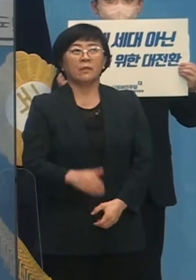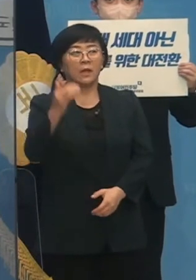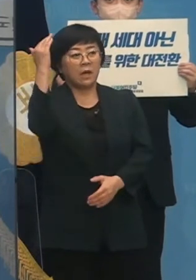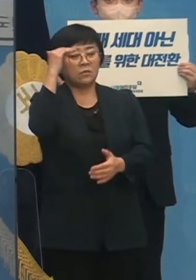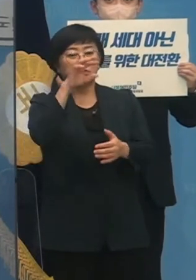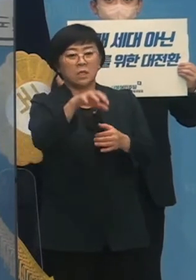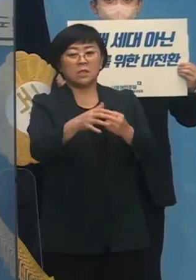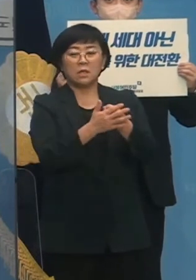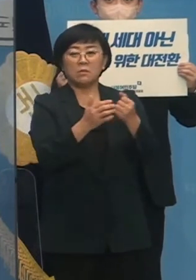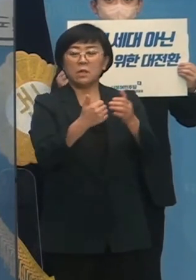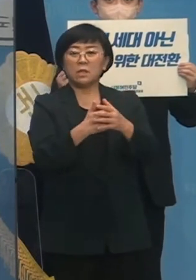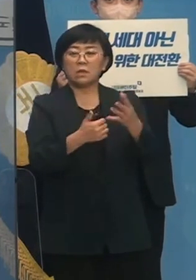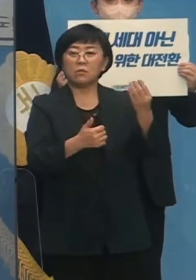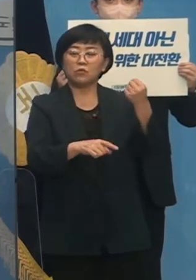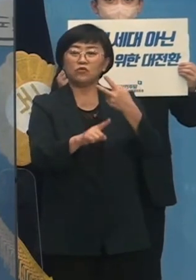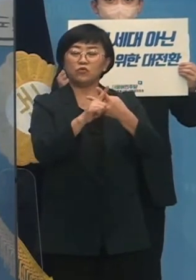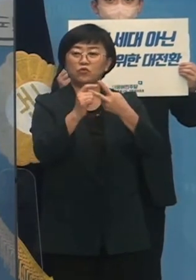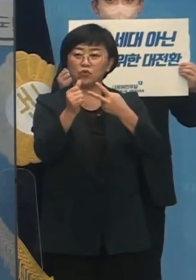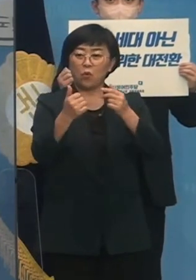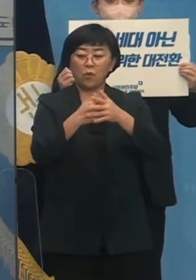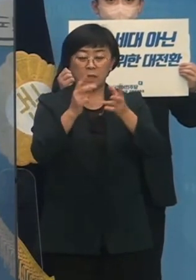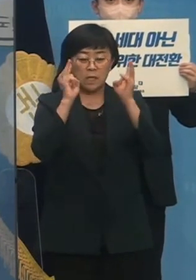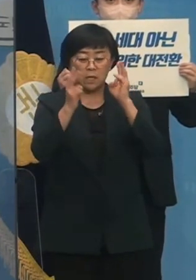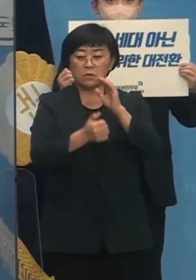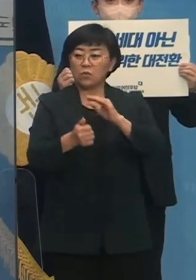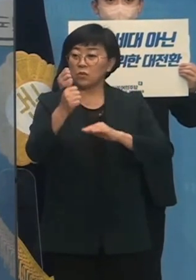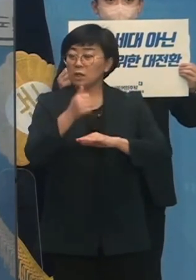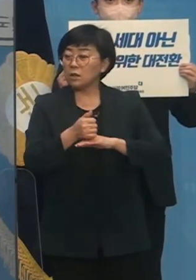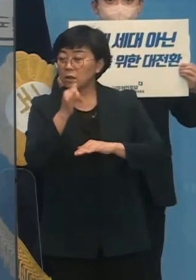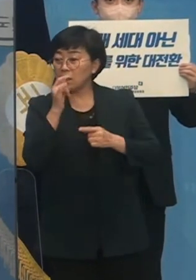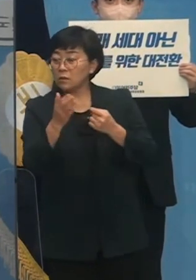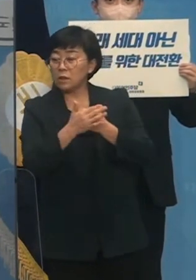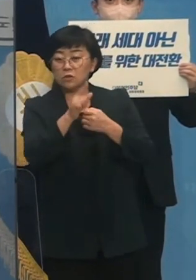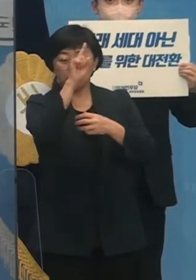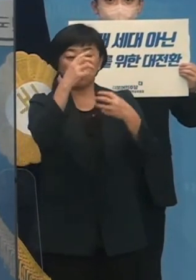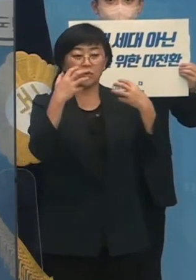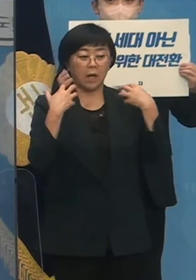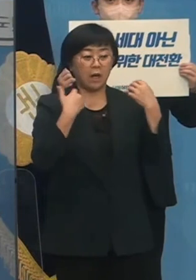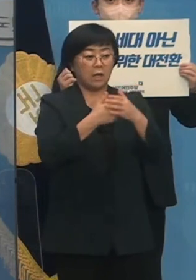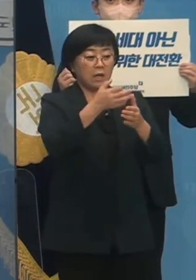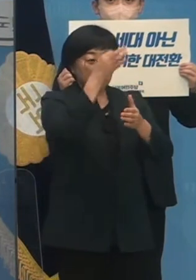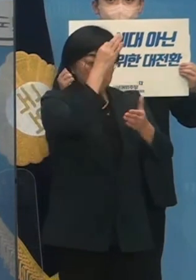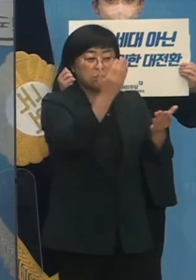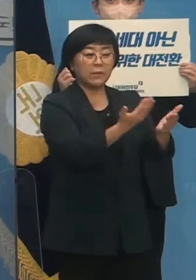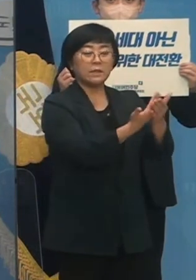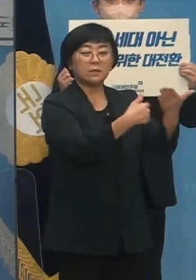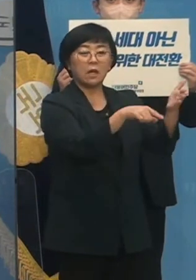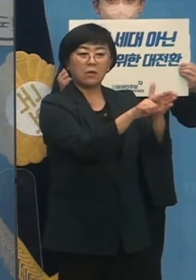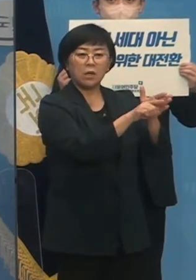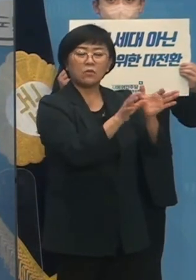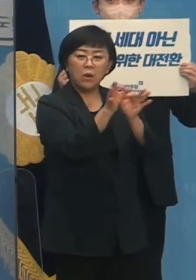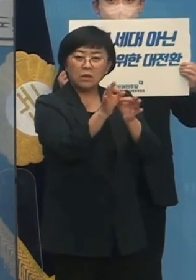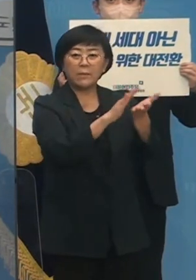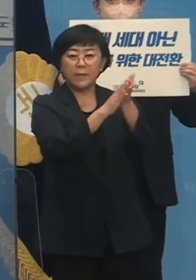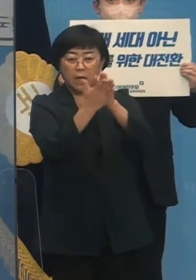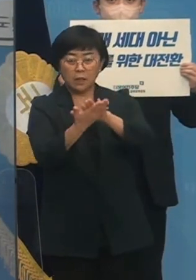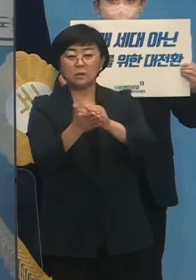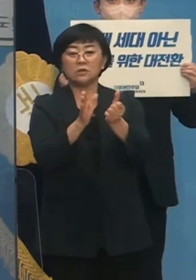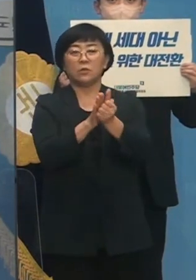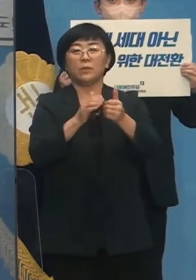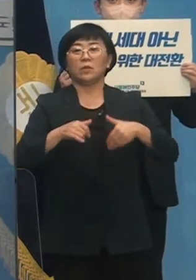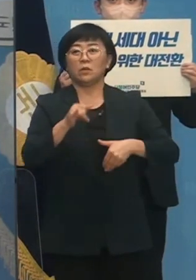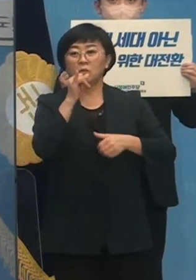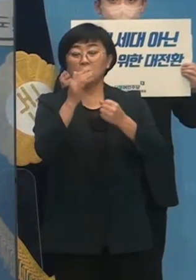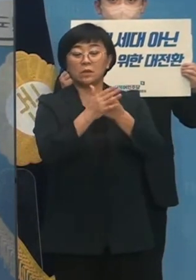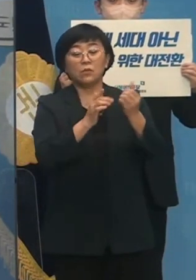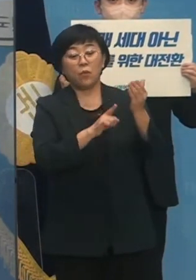한국에서는 이미 몇 중소기업이 선보인 바 있습니다. 정부가 나서서 기술 상용화를 지원해야 합니다.